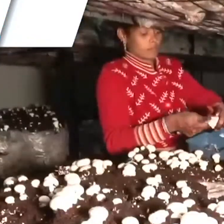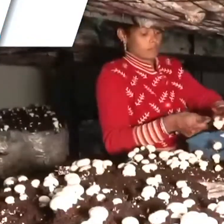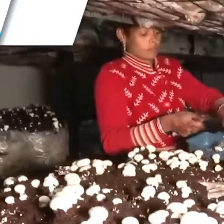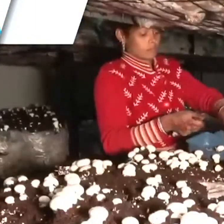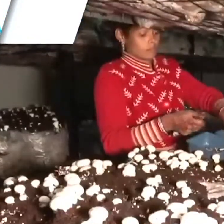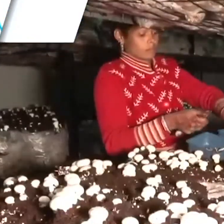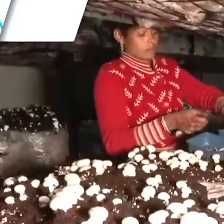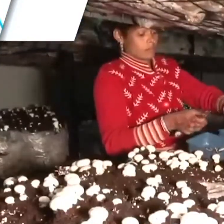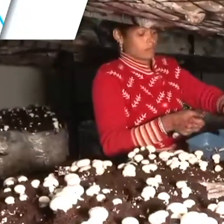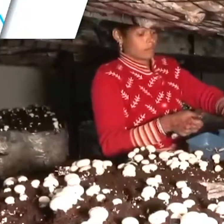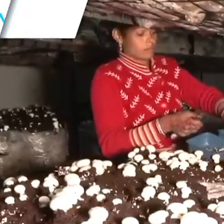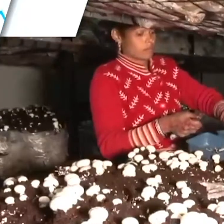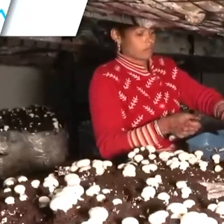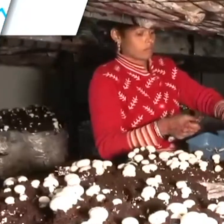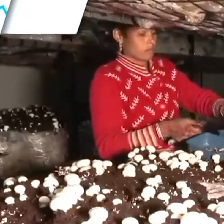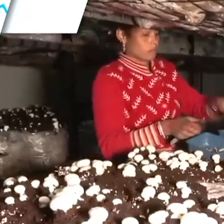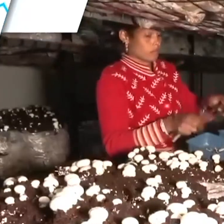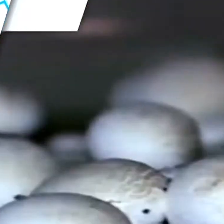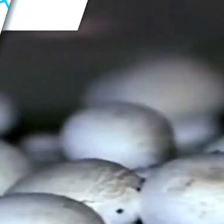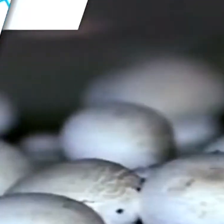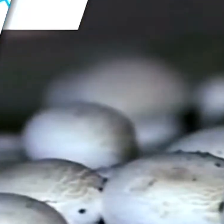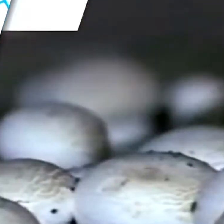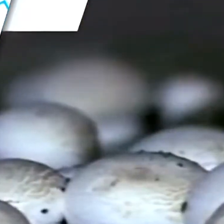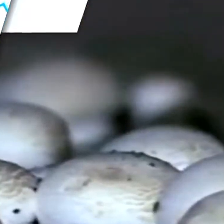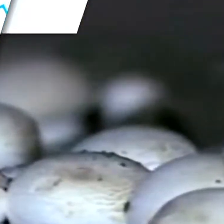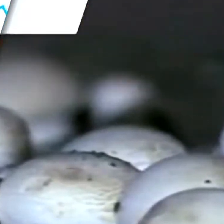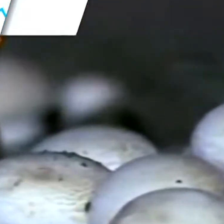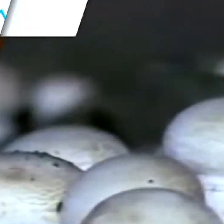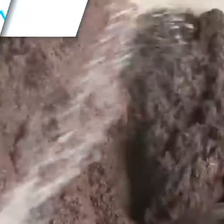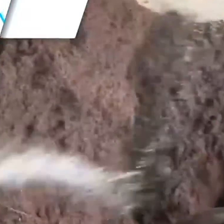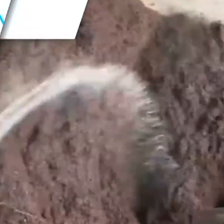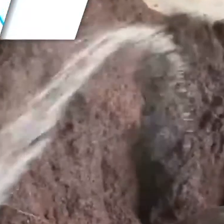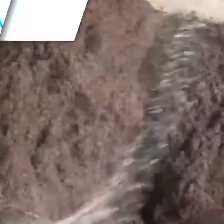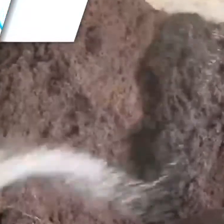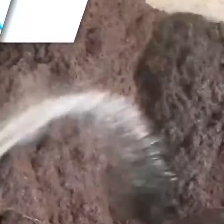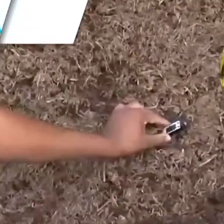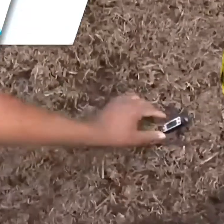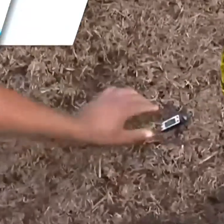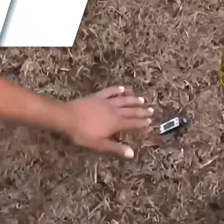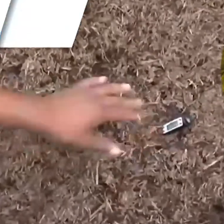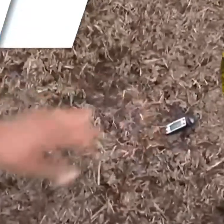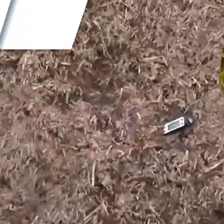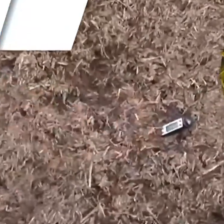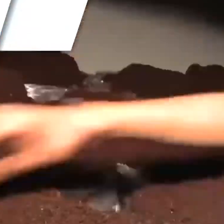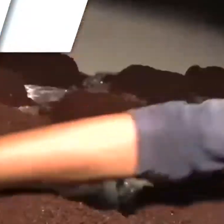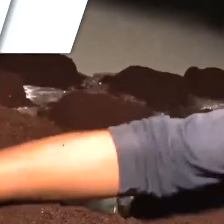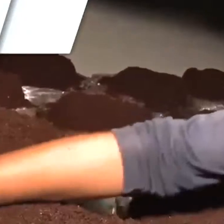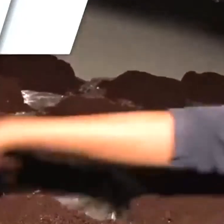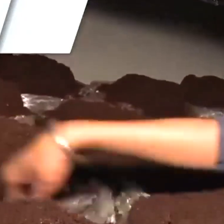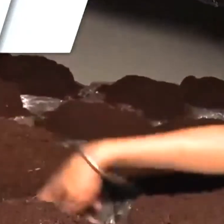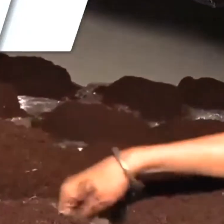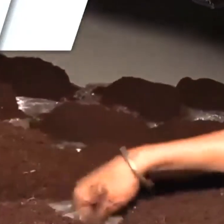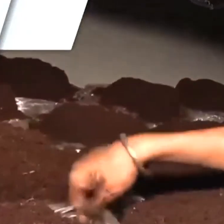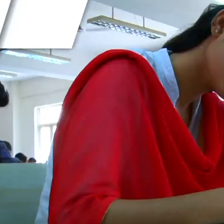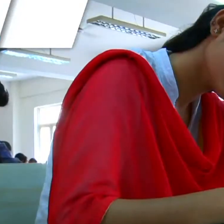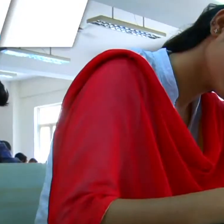फसल उत्पादन तक प्रैक्टिकल के जरिए सिखाया जाता है व सघन प्रशिक्षण दिया जाता है। इसके